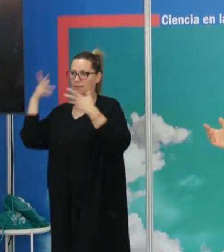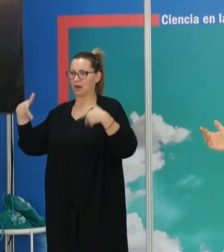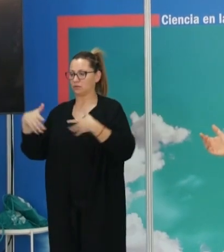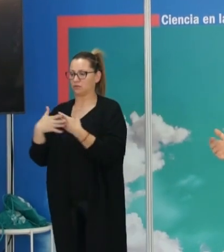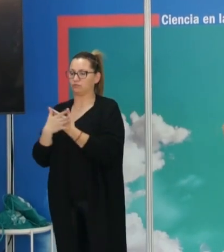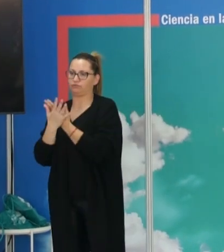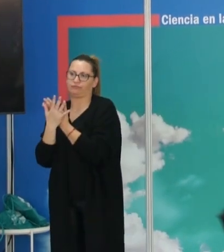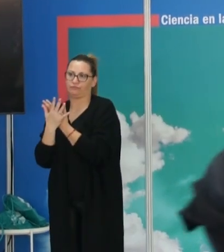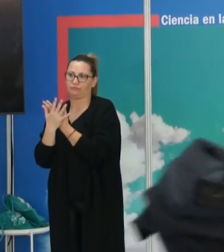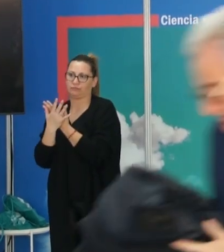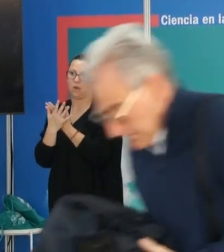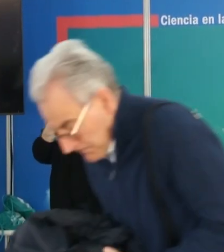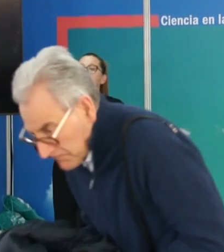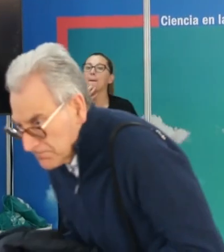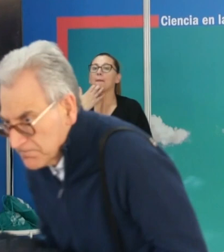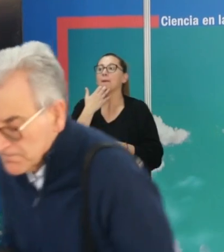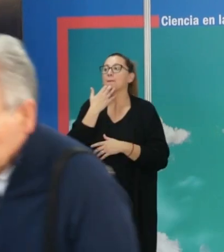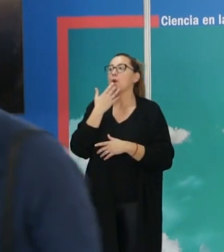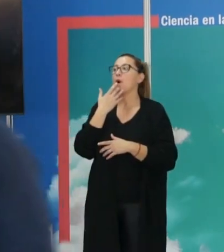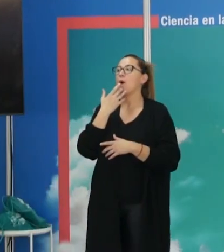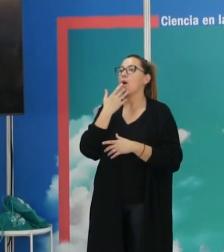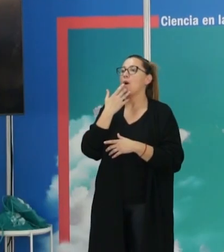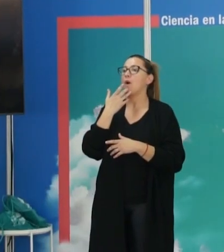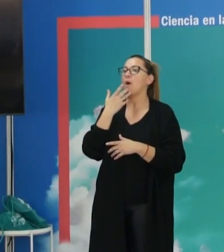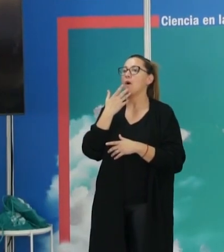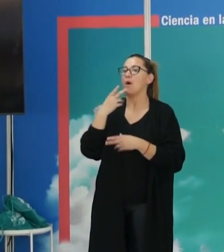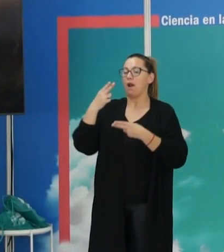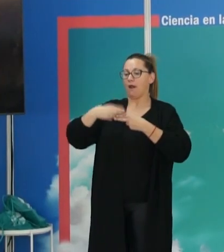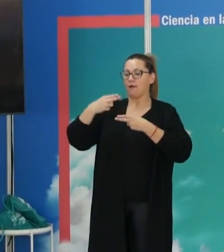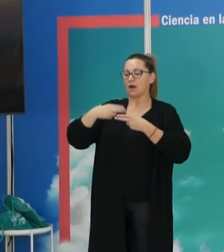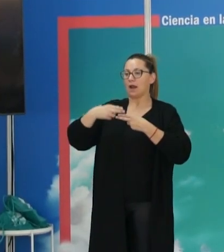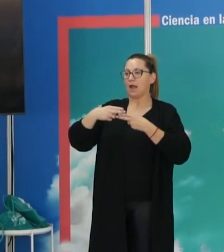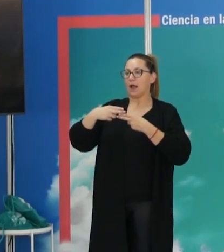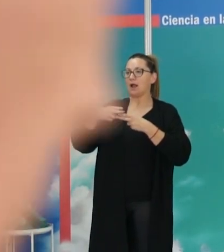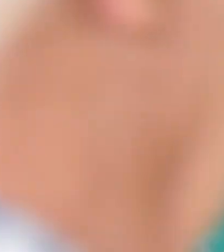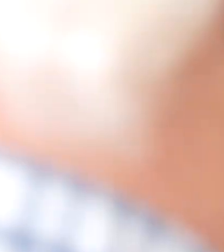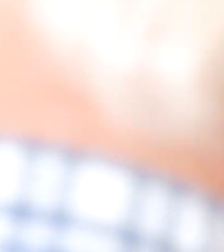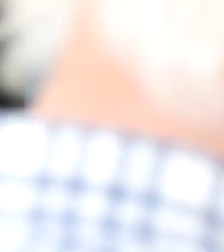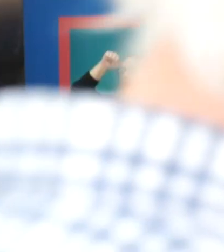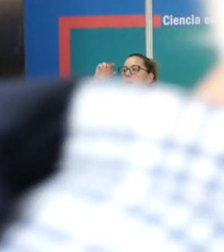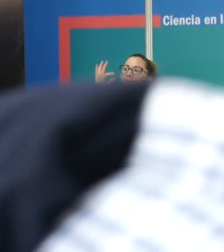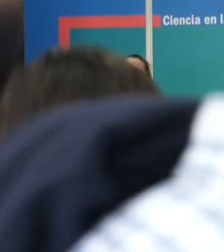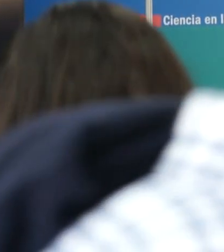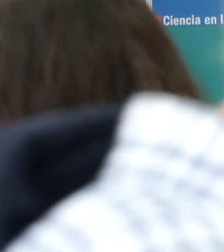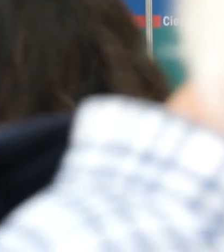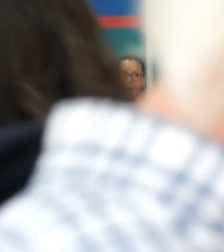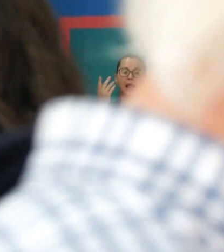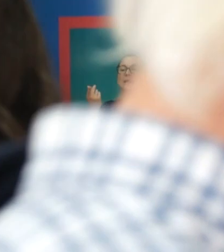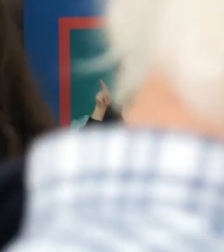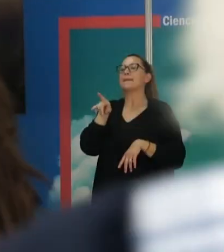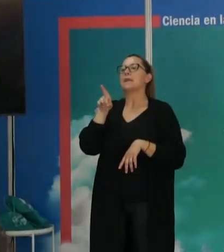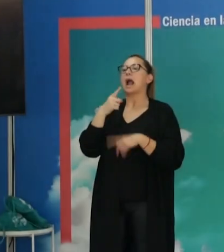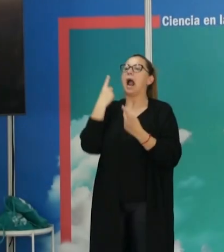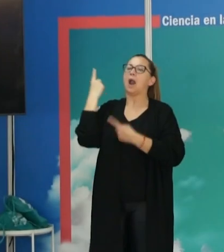la condición de la intersexualidad, es una realidad fronteriza en el sexo, y algunas condiciones de enfermedad que ahora